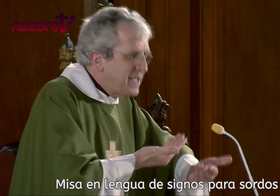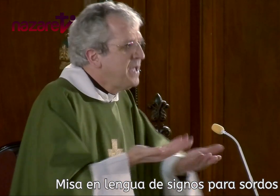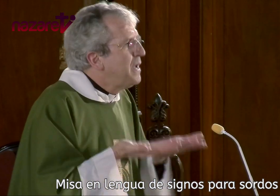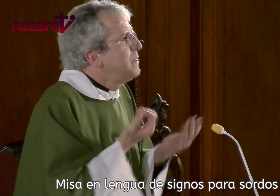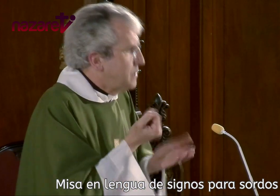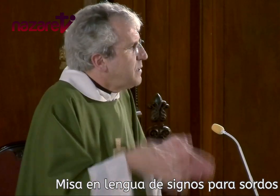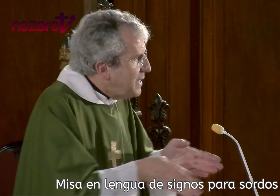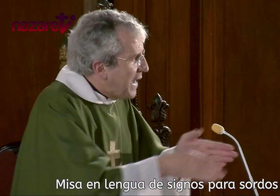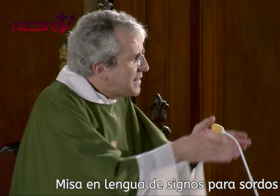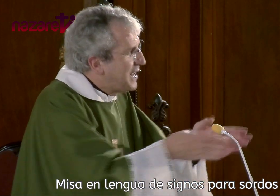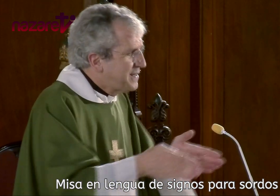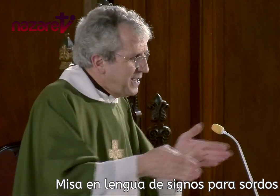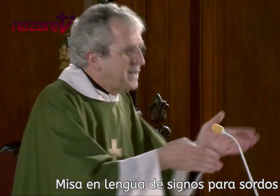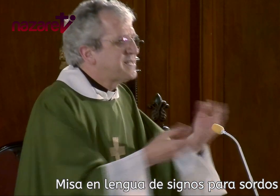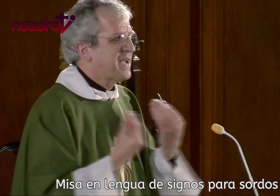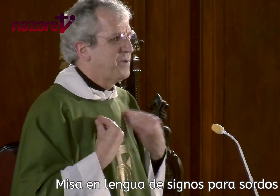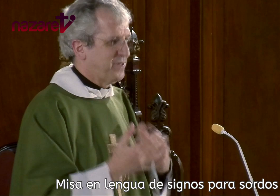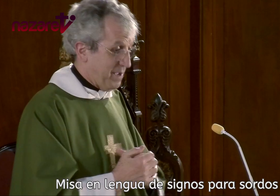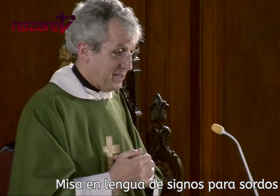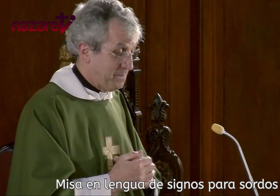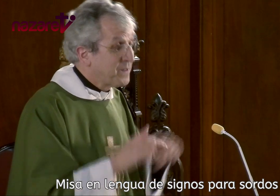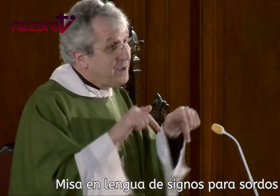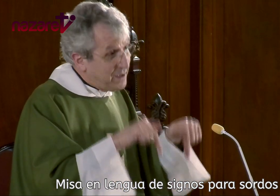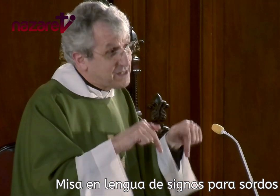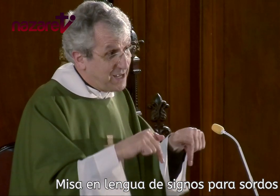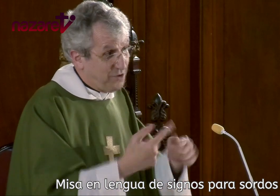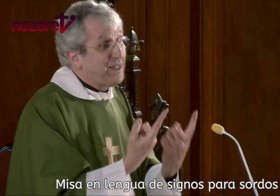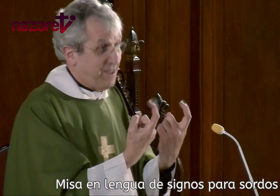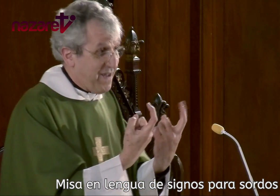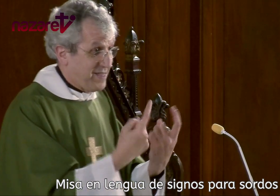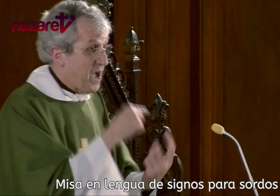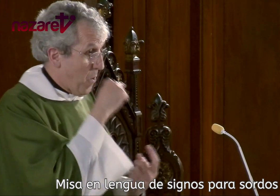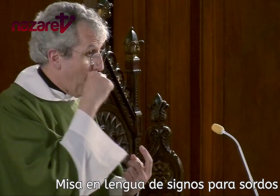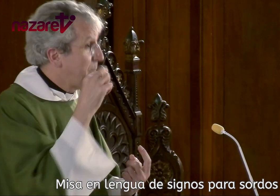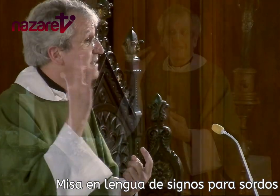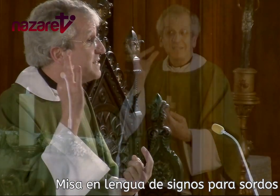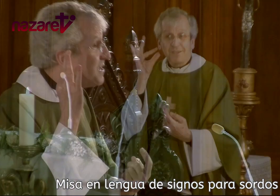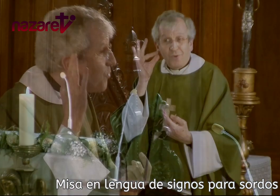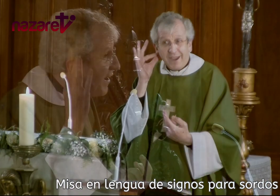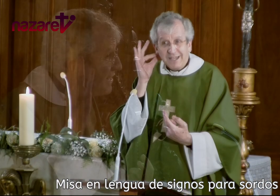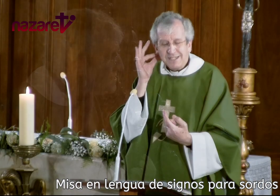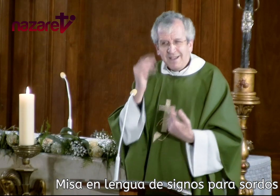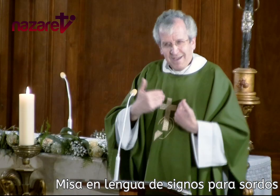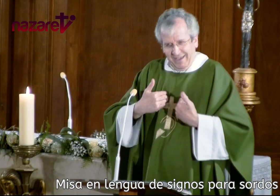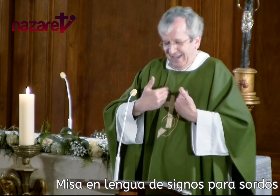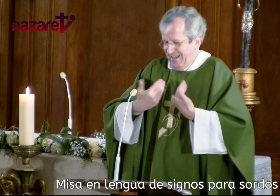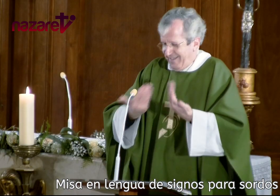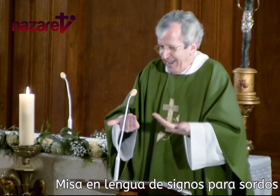ir adelante en ese camino de la vida y es ahí donde hace falta hombres y mujeres que se entreguen